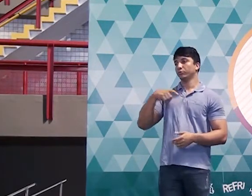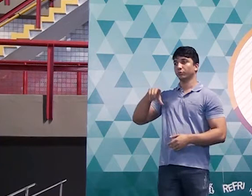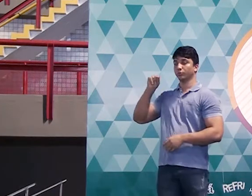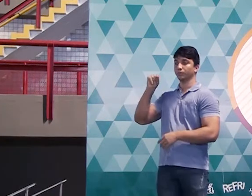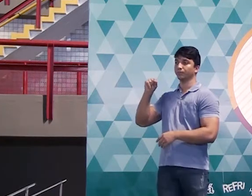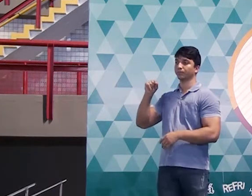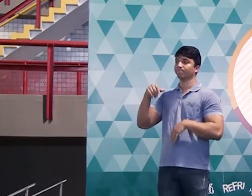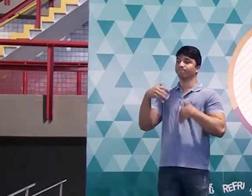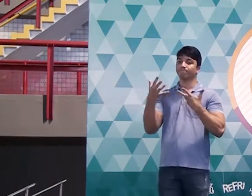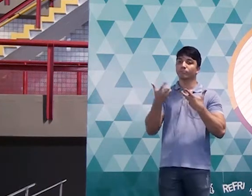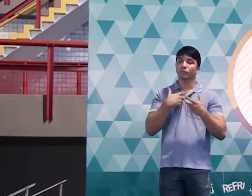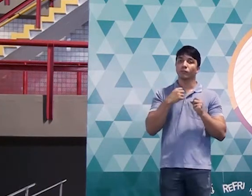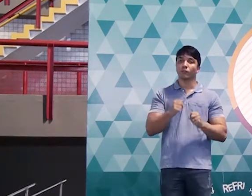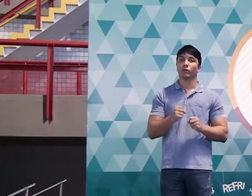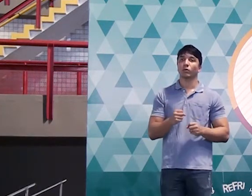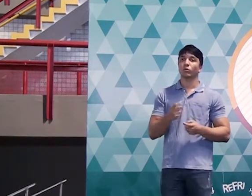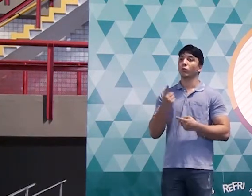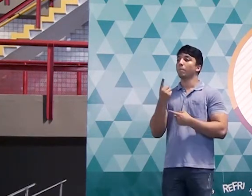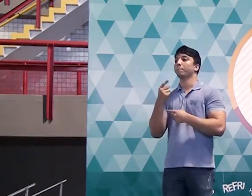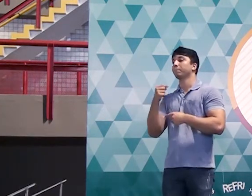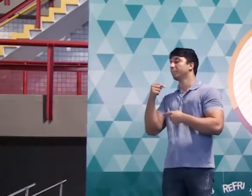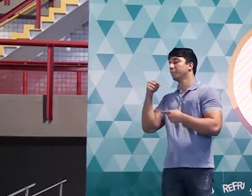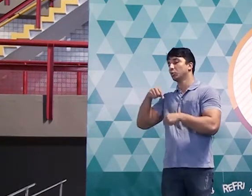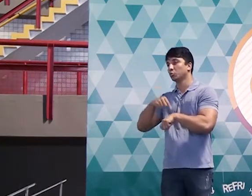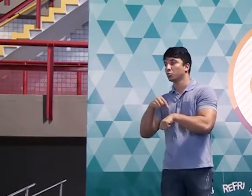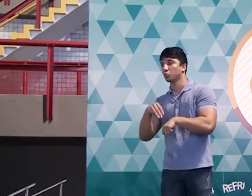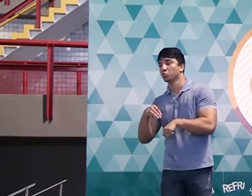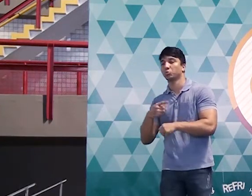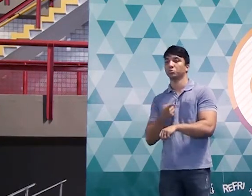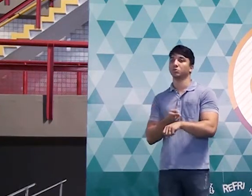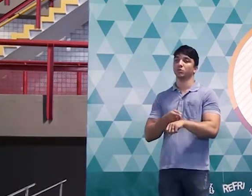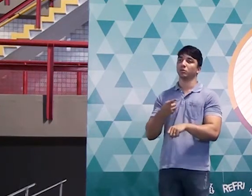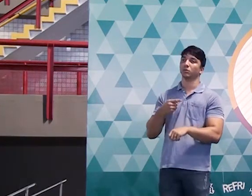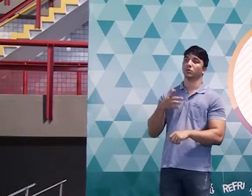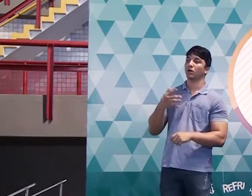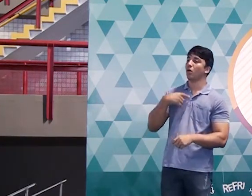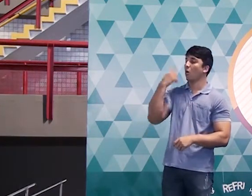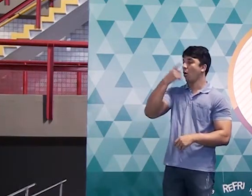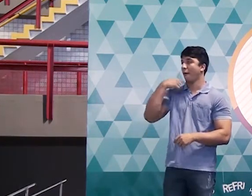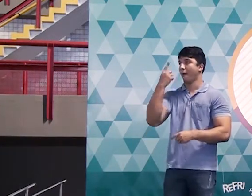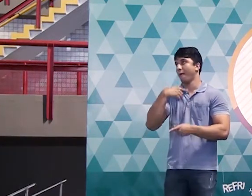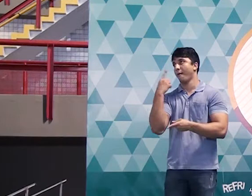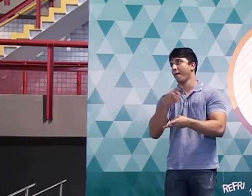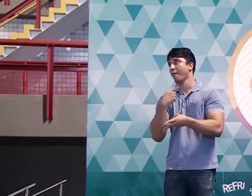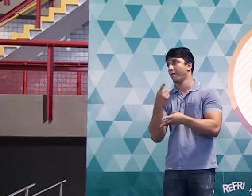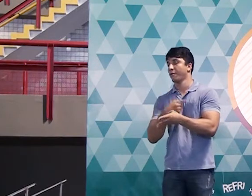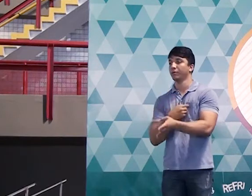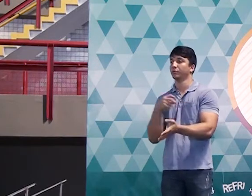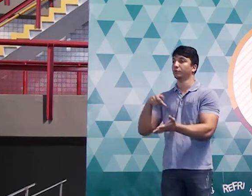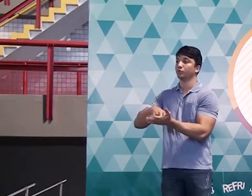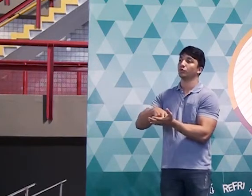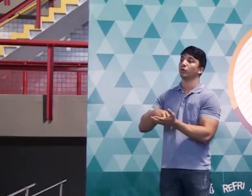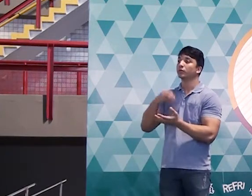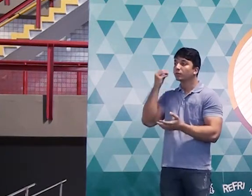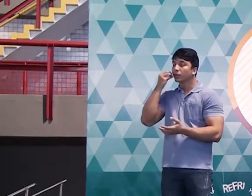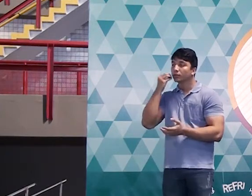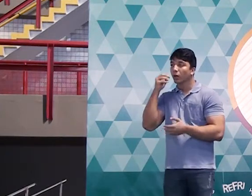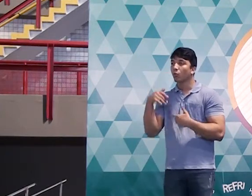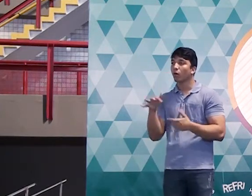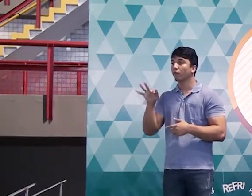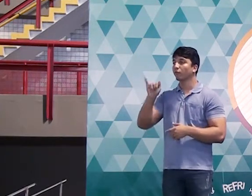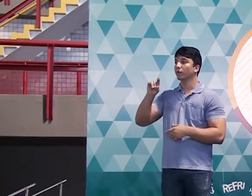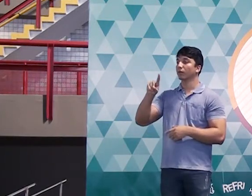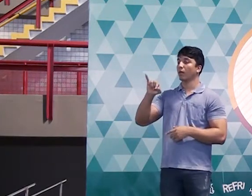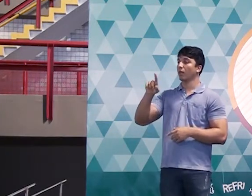Dependendo da situação, eram minutos, ou às vezes eu colocava o cara horas de joelho para testar a fidelidade